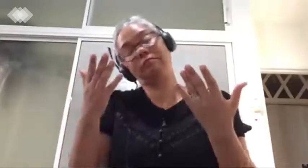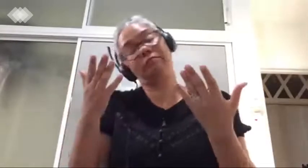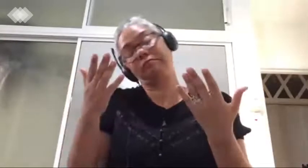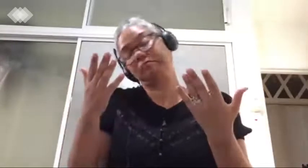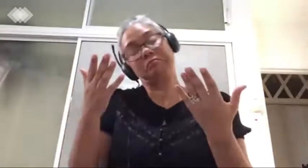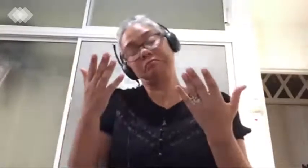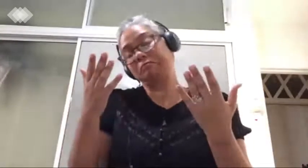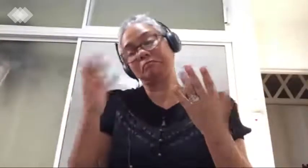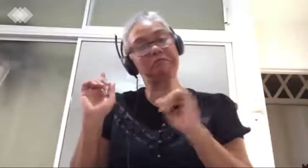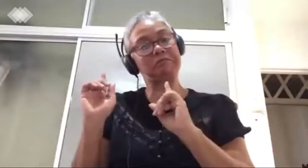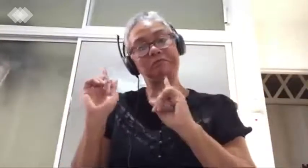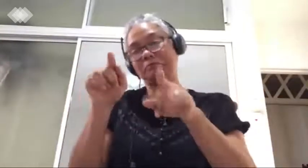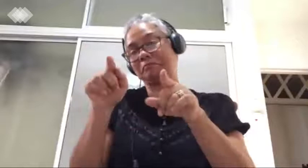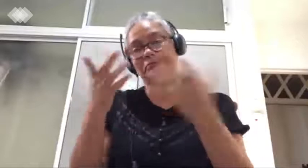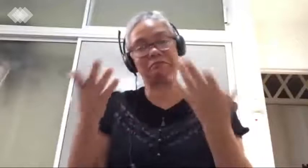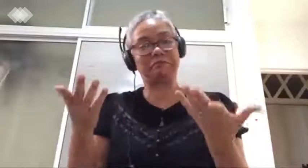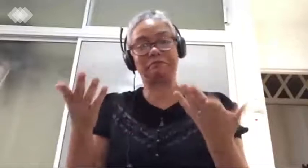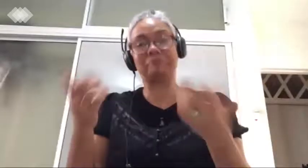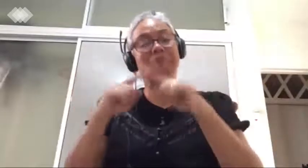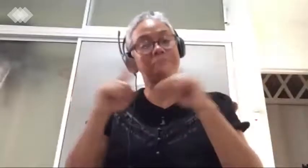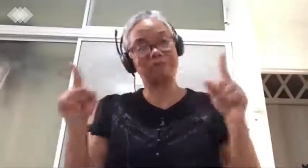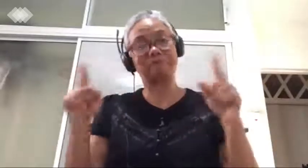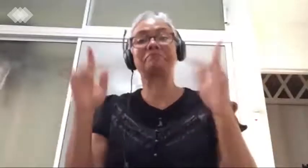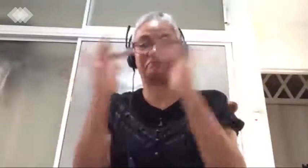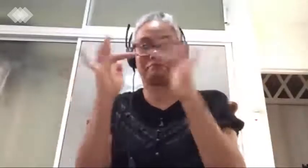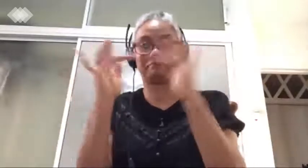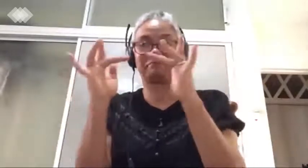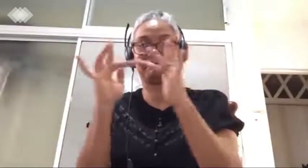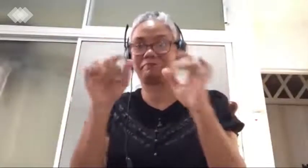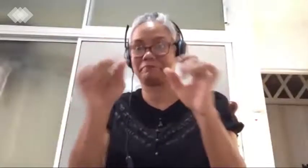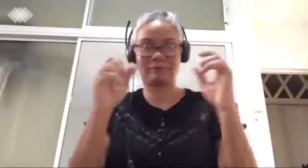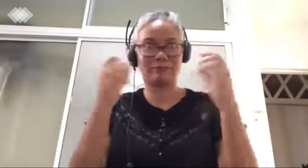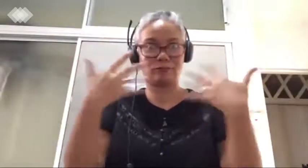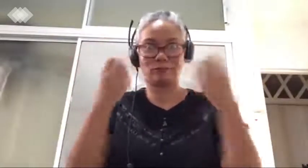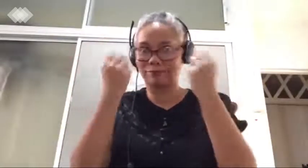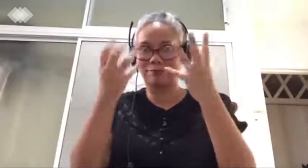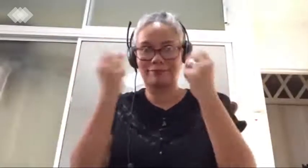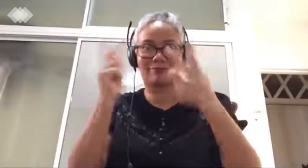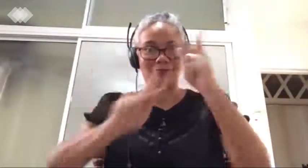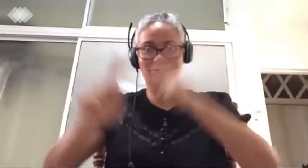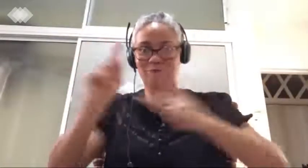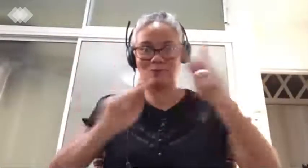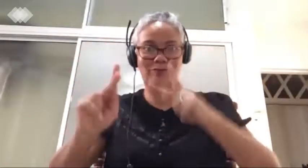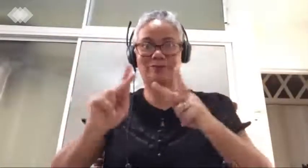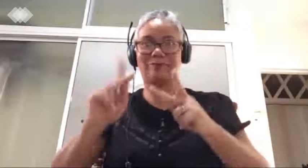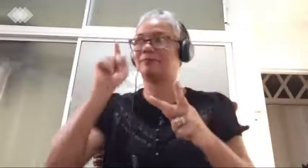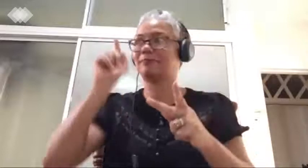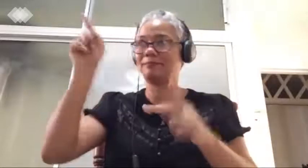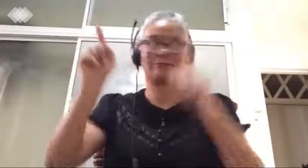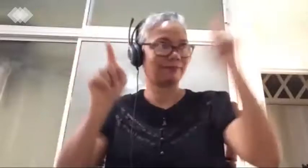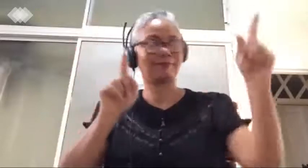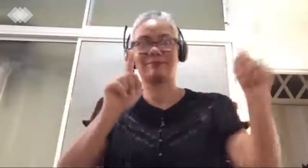muchas razones. Sin embargo, lo estamos llevando a cabo desde las diferentes provincias. Tenemos personas desde Puerto